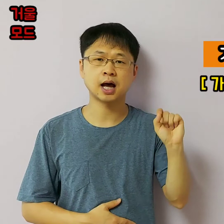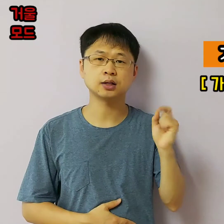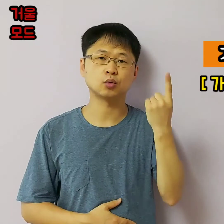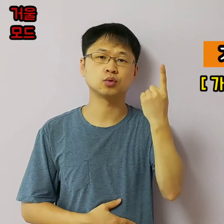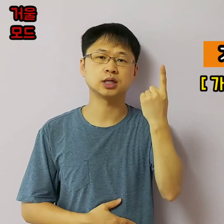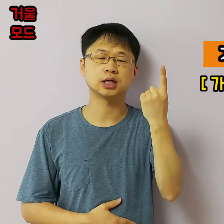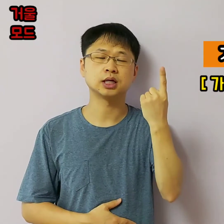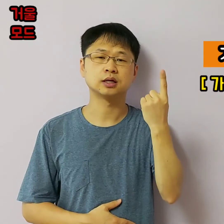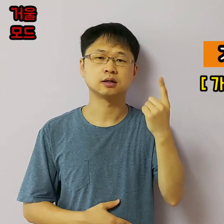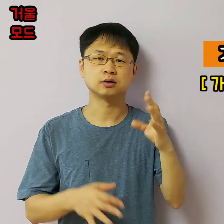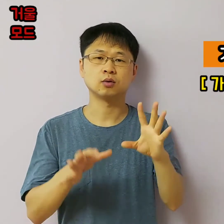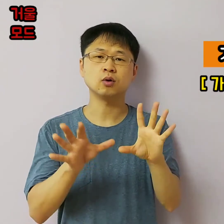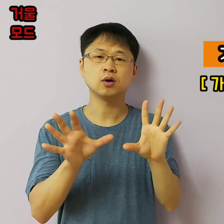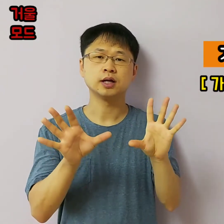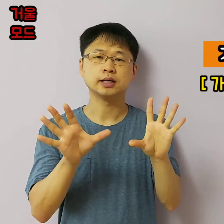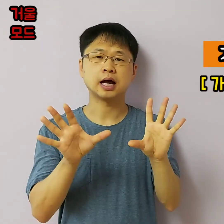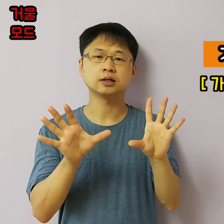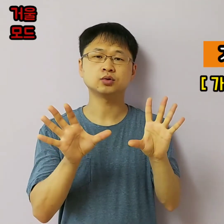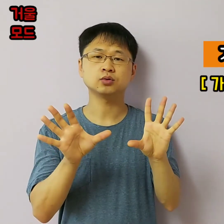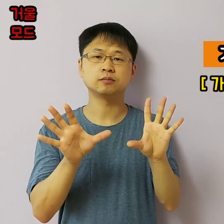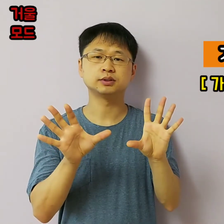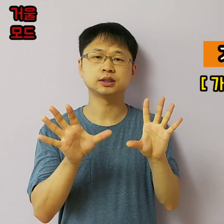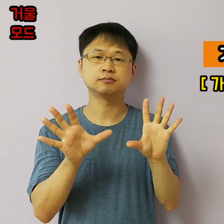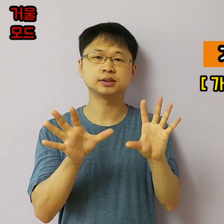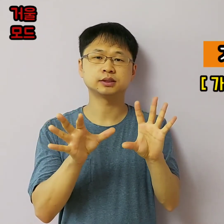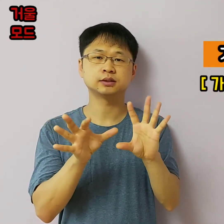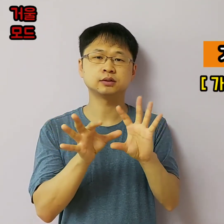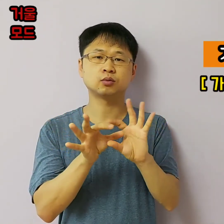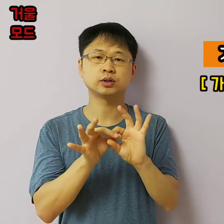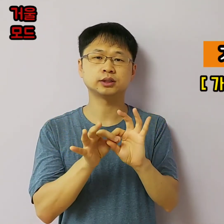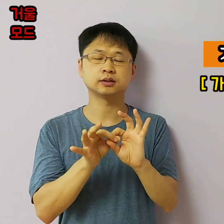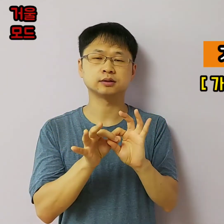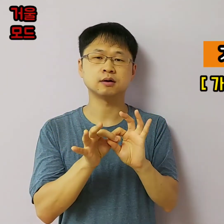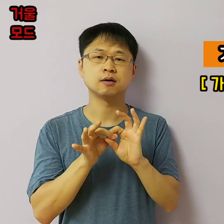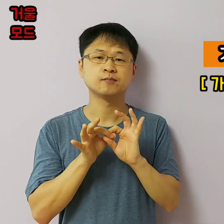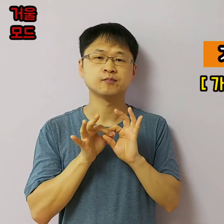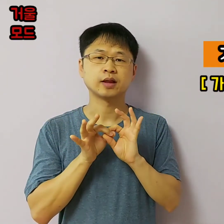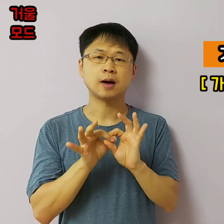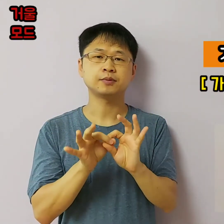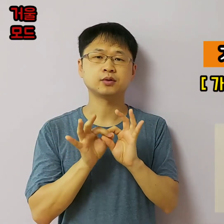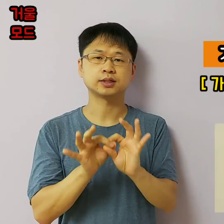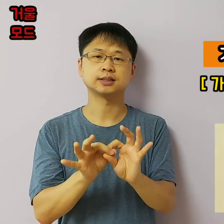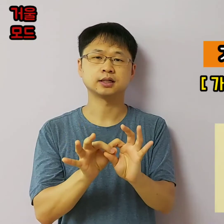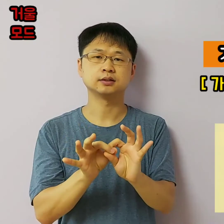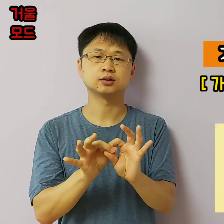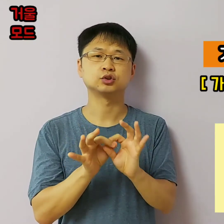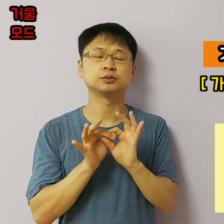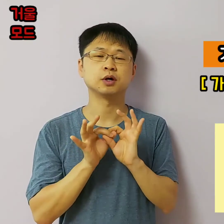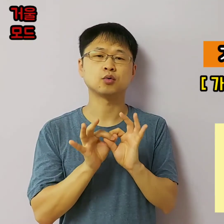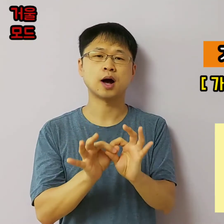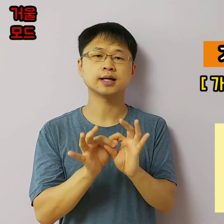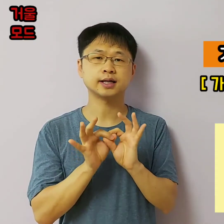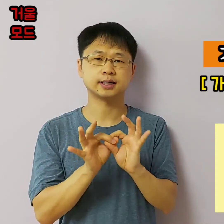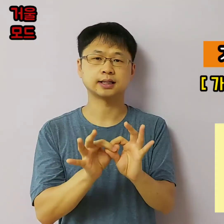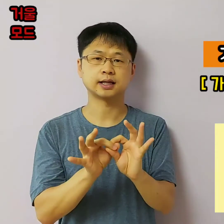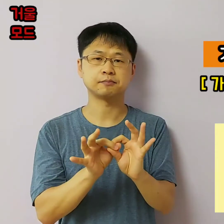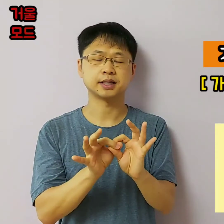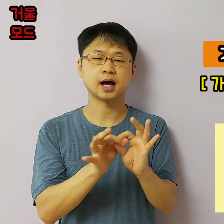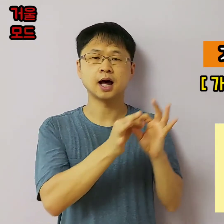됩니다. 동기. 그리고 양손 엄지검지를 고리 쥐어서 앞뒤로 살짝 흔들어 주시면 관계를 나타냅니다.